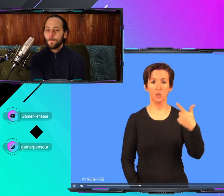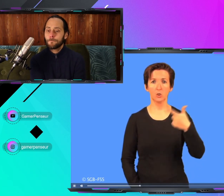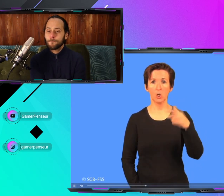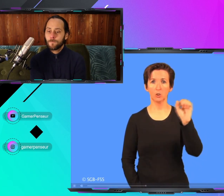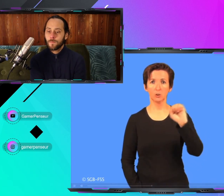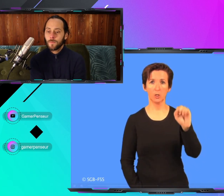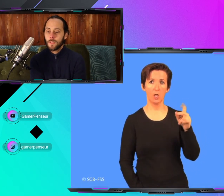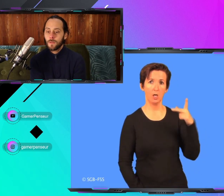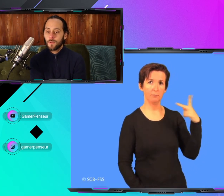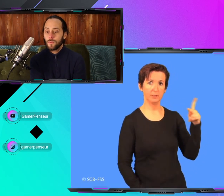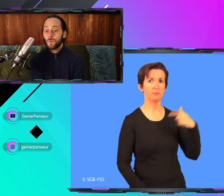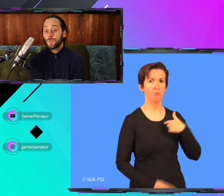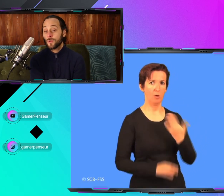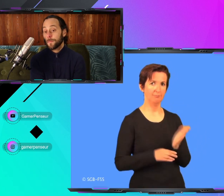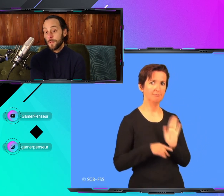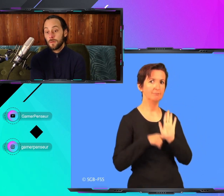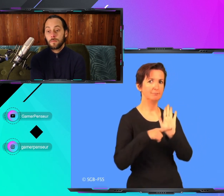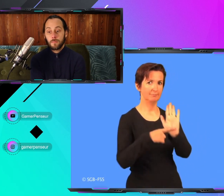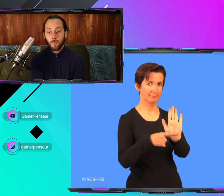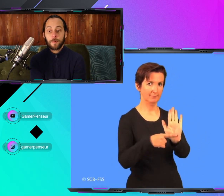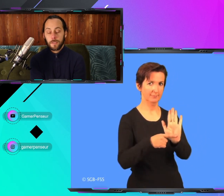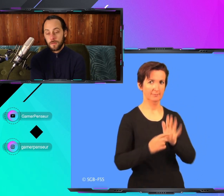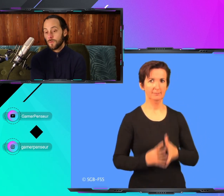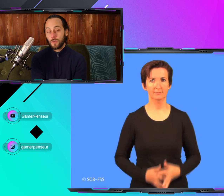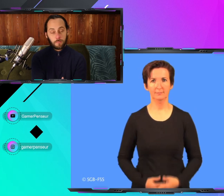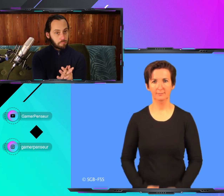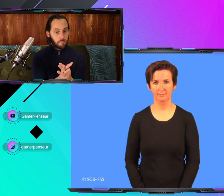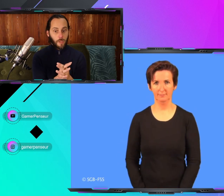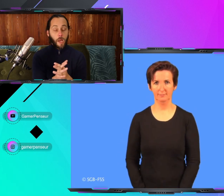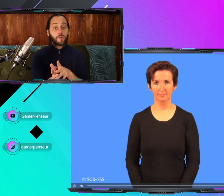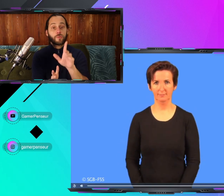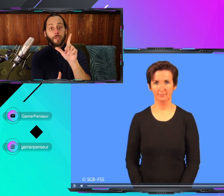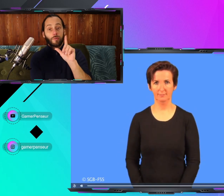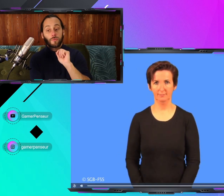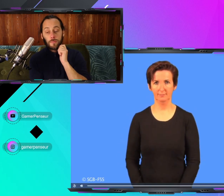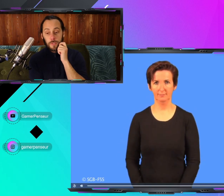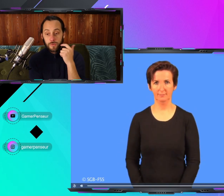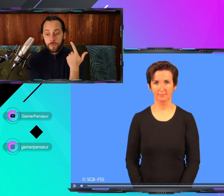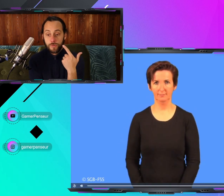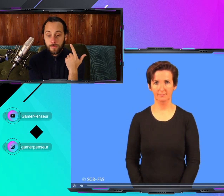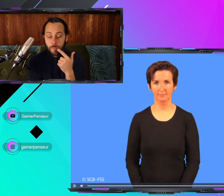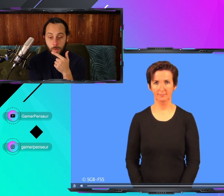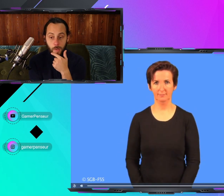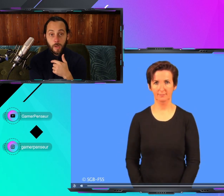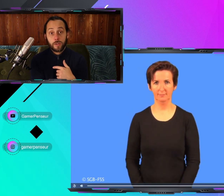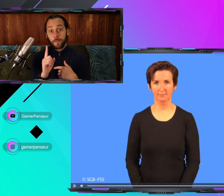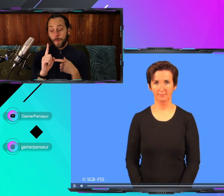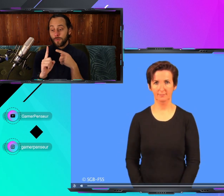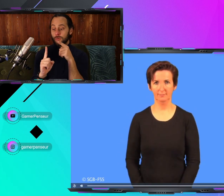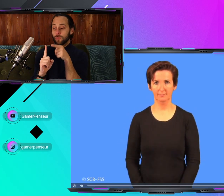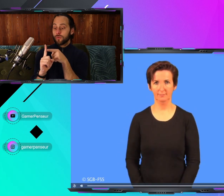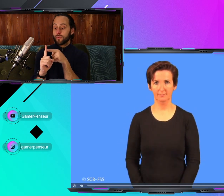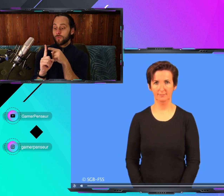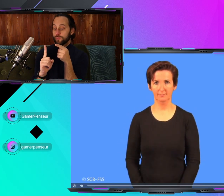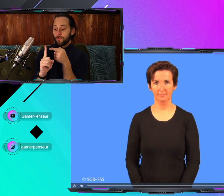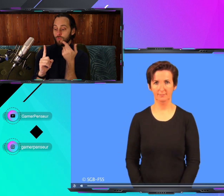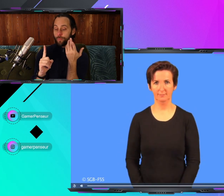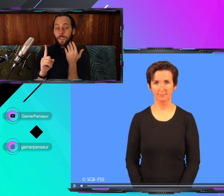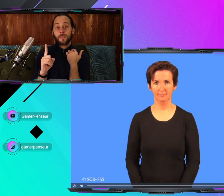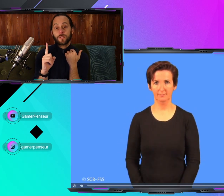Maman pie. Deux sœurs pie. Moi présente. Ok. Ah oui, j'ai oublié le 2, c'est juste. Alors j'avais pas besoin